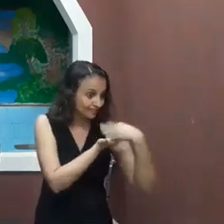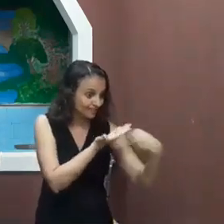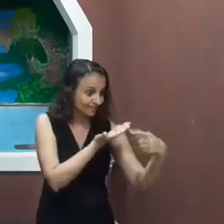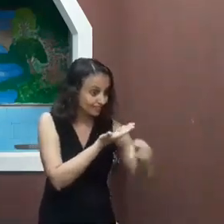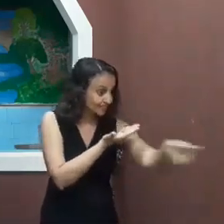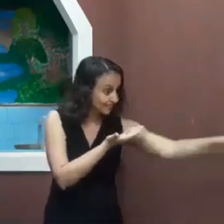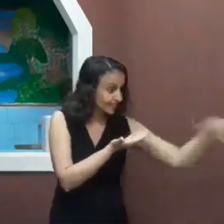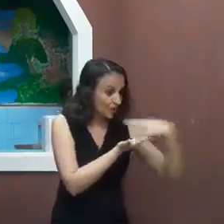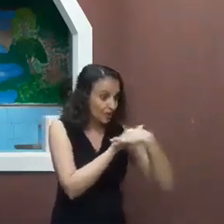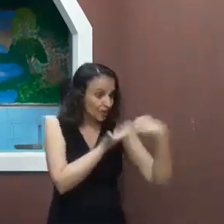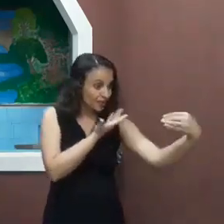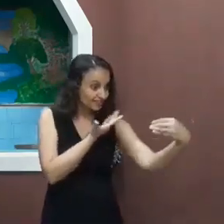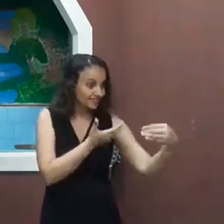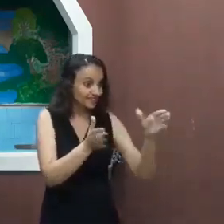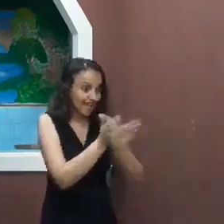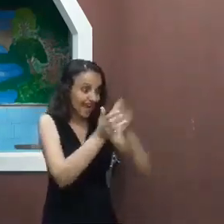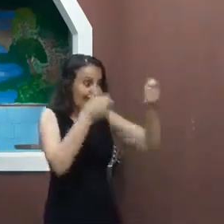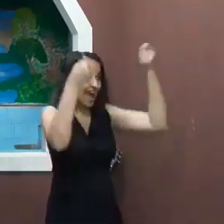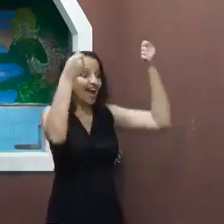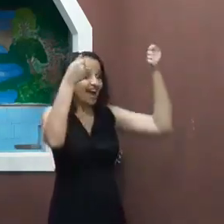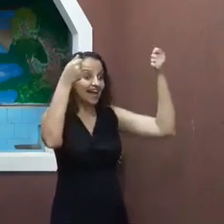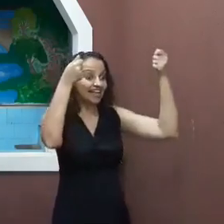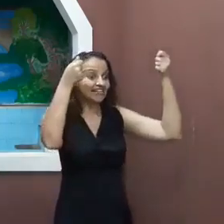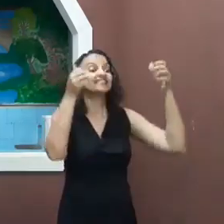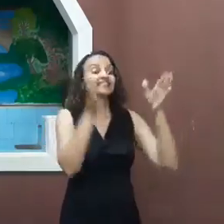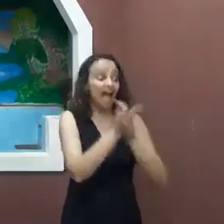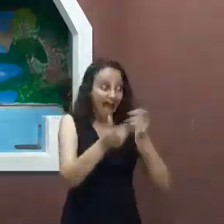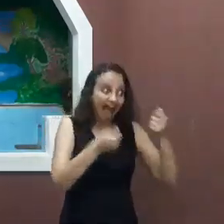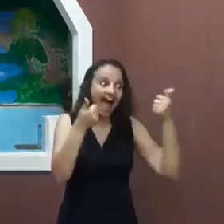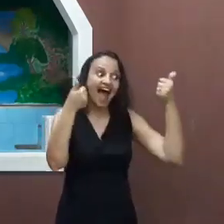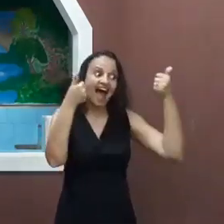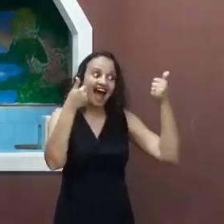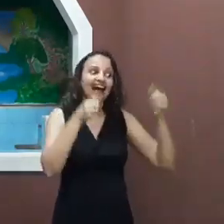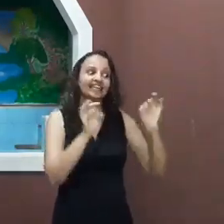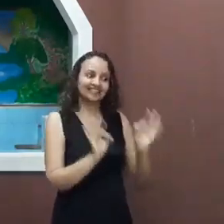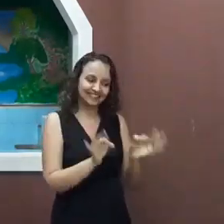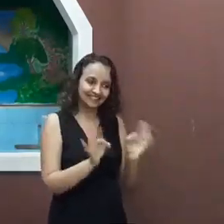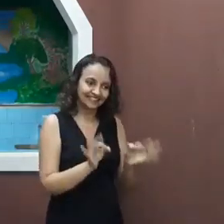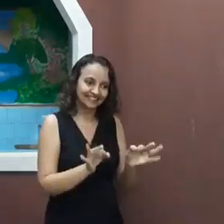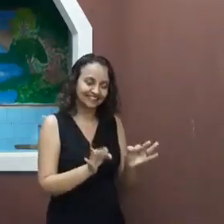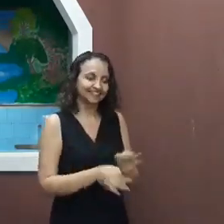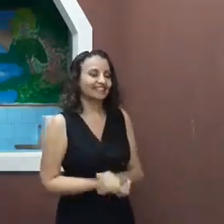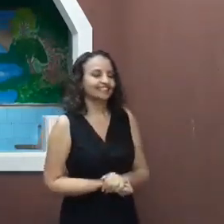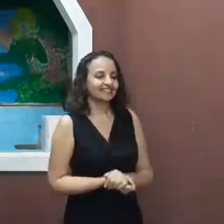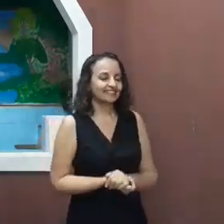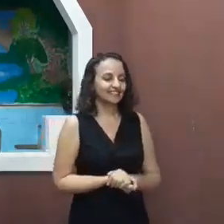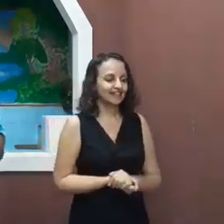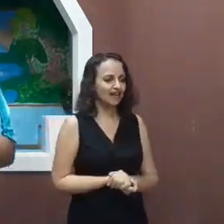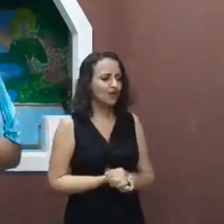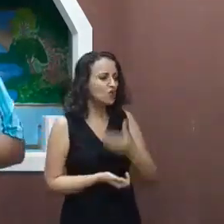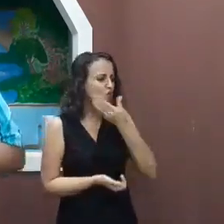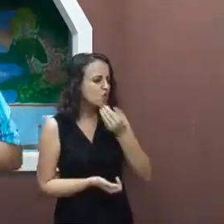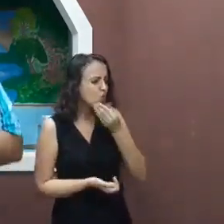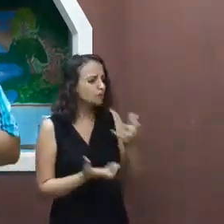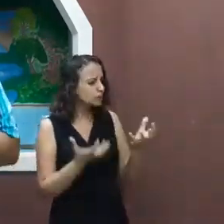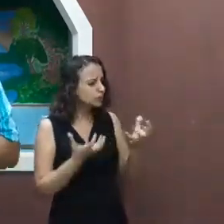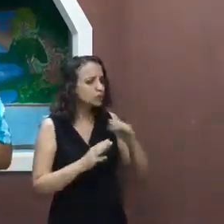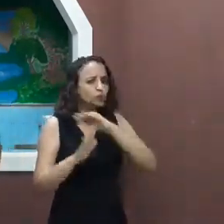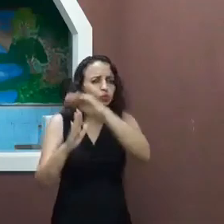fala mais forte. Aleluia. Mais forte. Aleluia. Glória a Deus. Ele queria que o povo